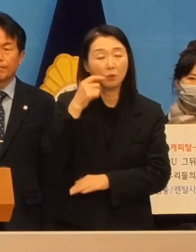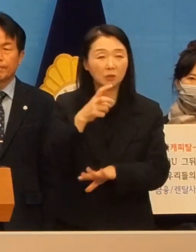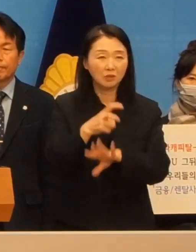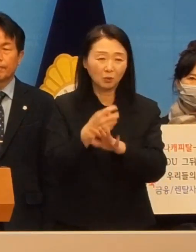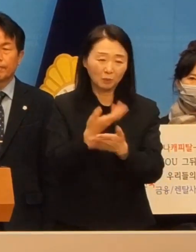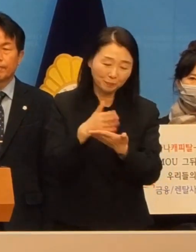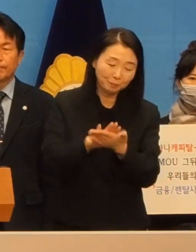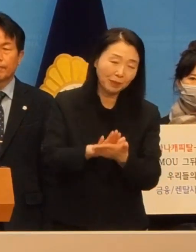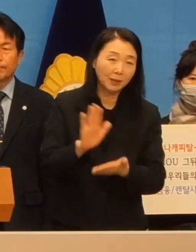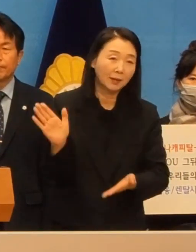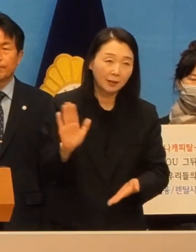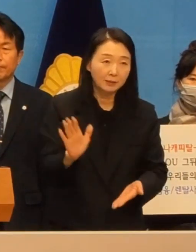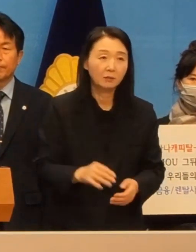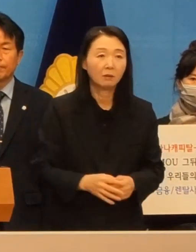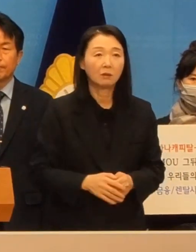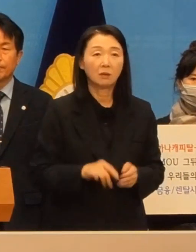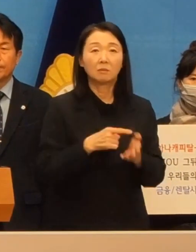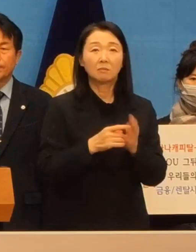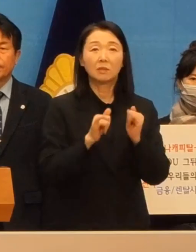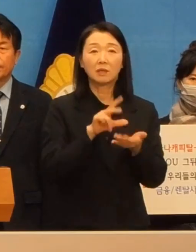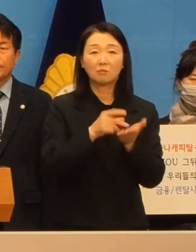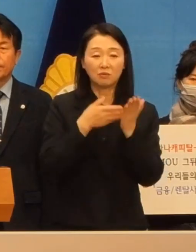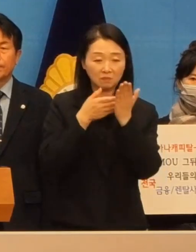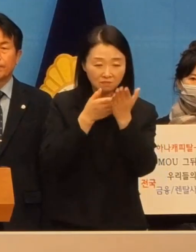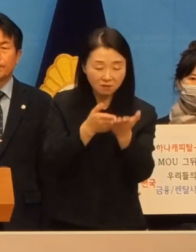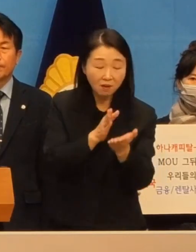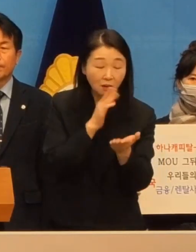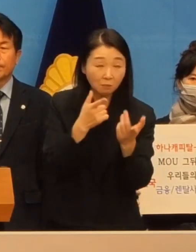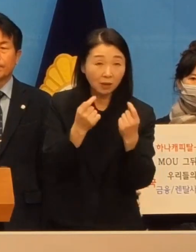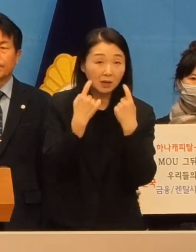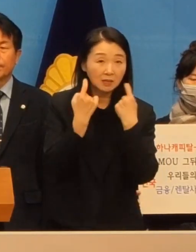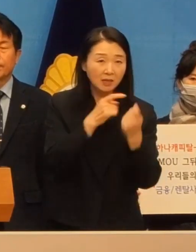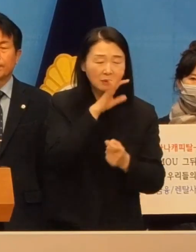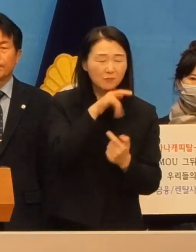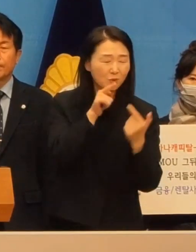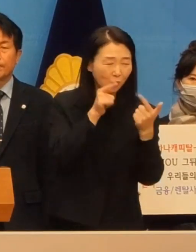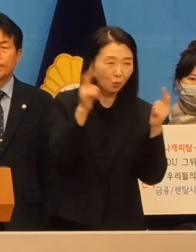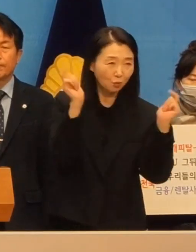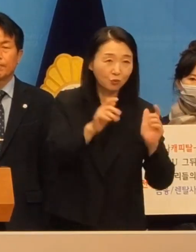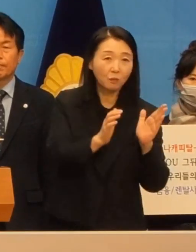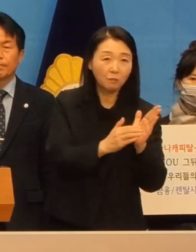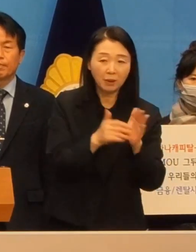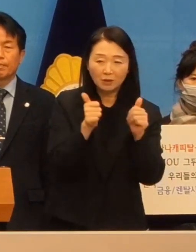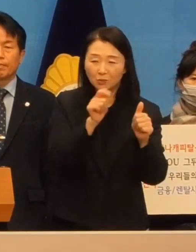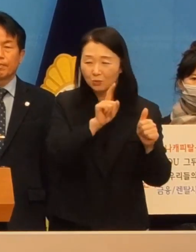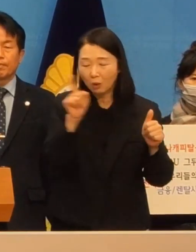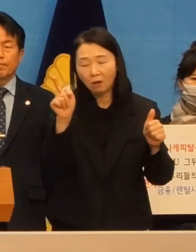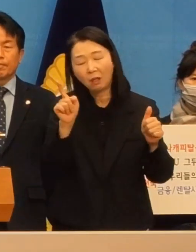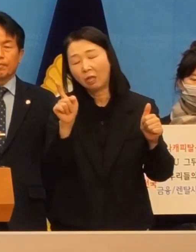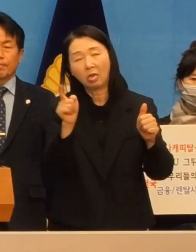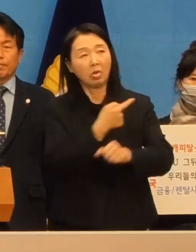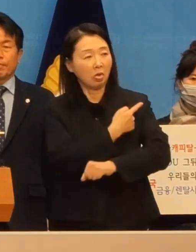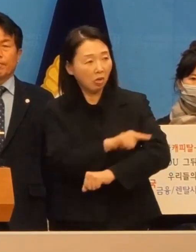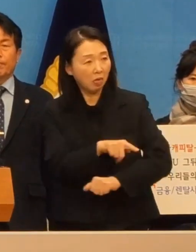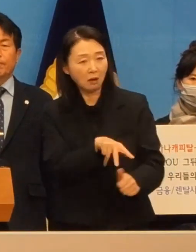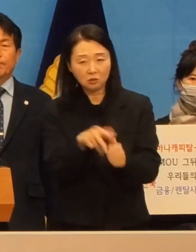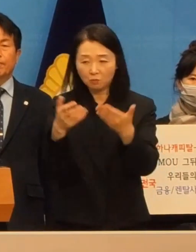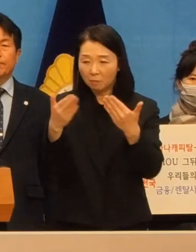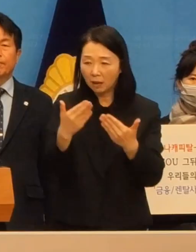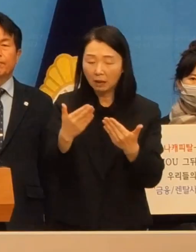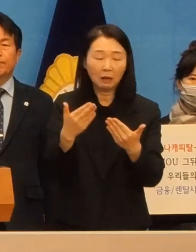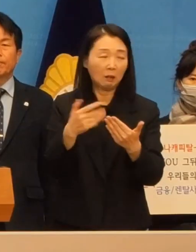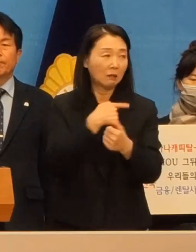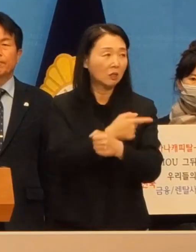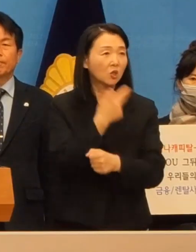하지 않았습니다. 피해자가 문제를 제기하면 개별 민원으로 축소하고 소송을 할 힘도 정보도 얻을 능력이 없는